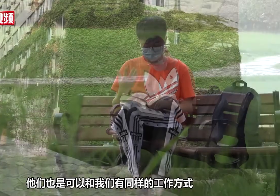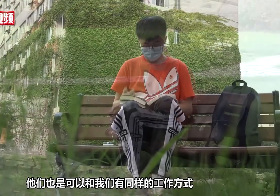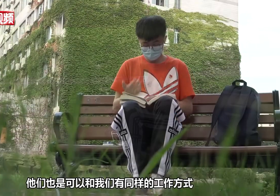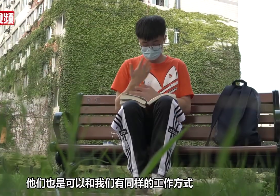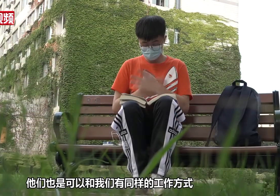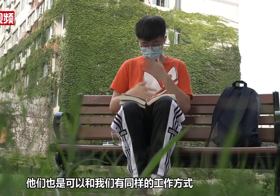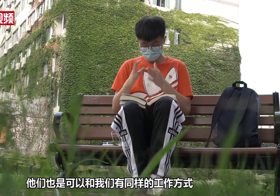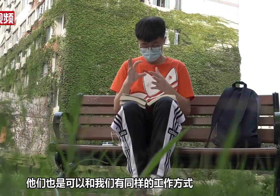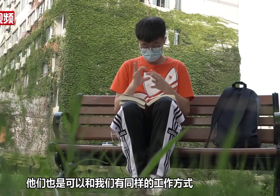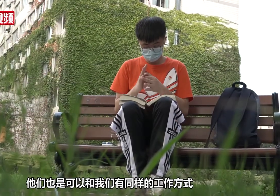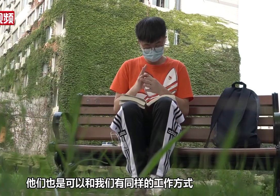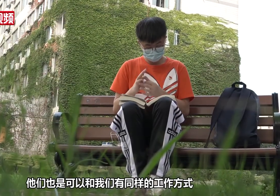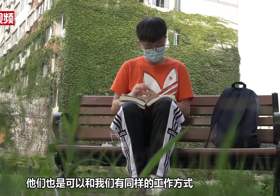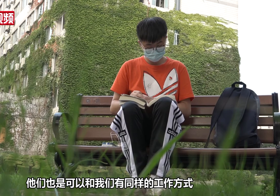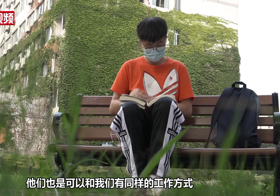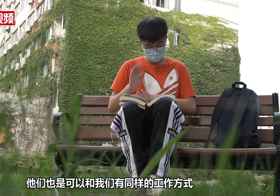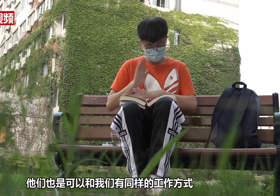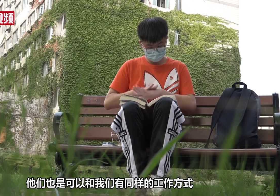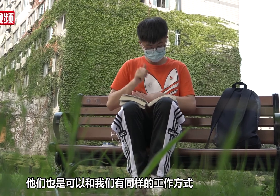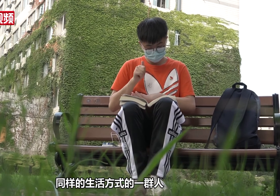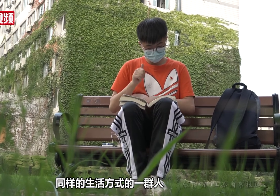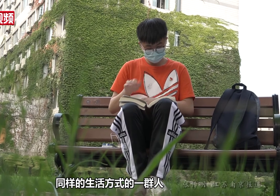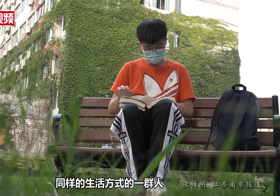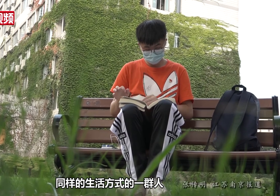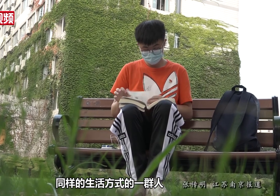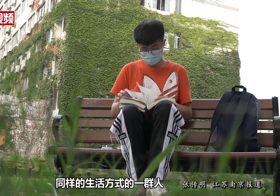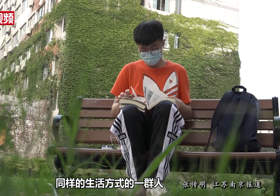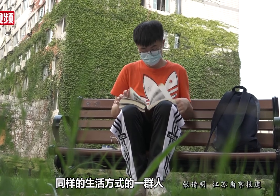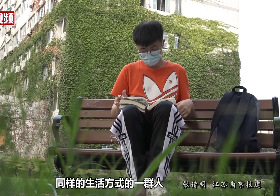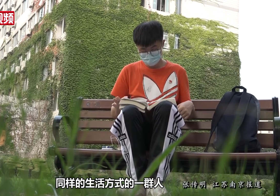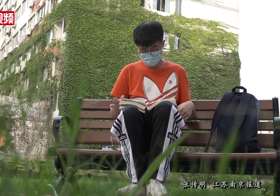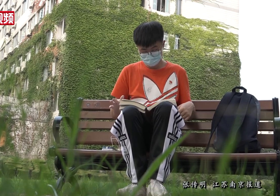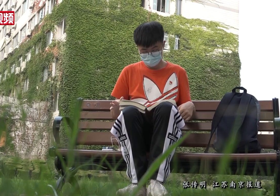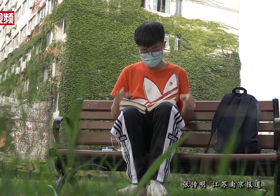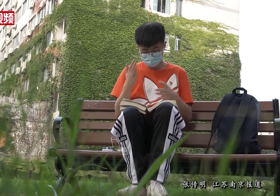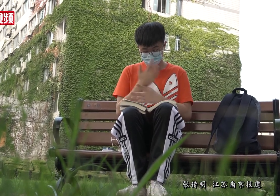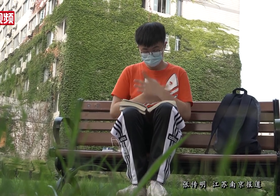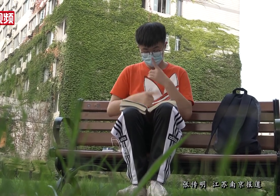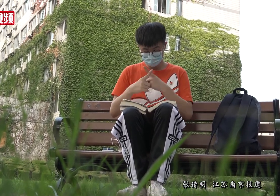们也是可以和我们有同样的工作方式、同样的生活方式的一群人。